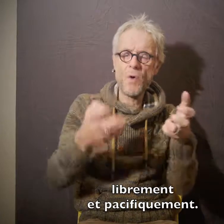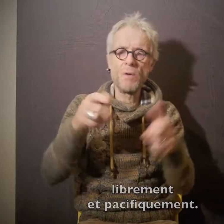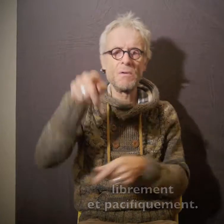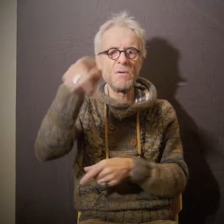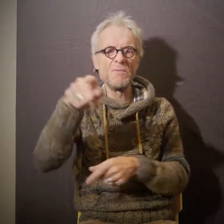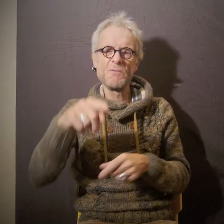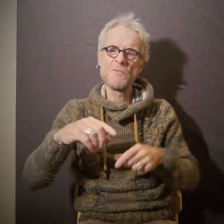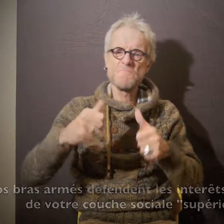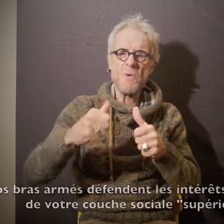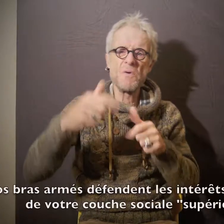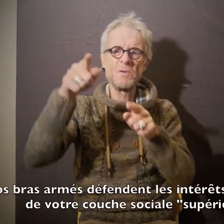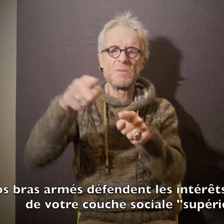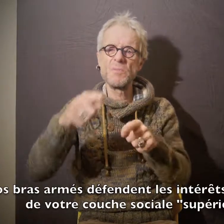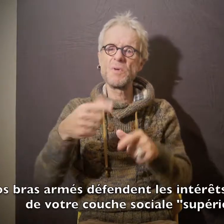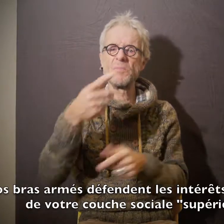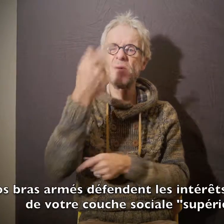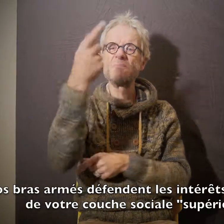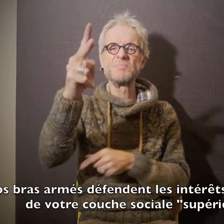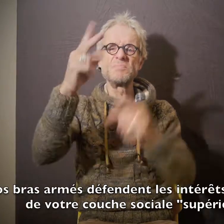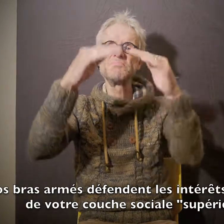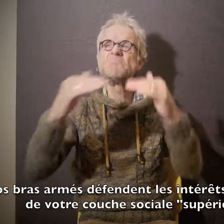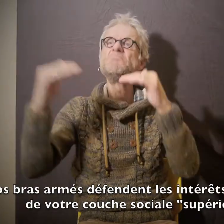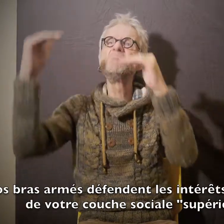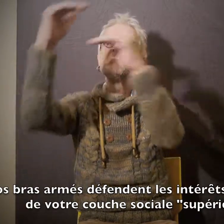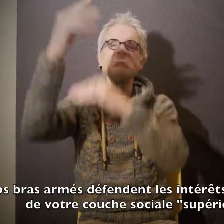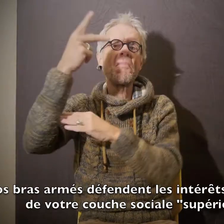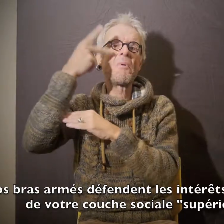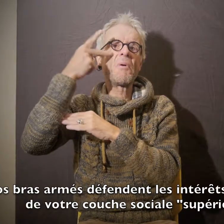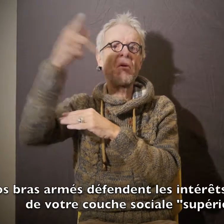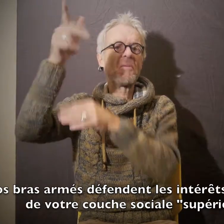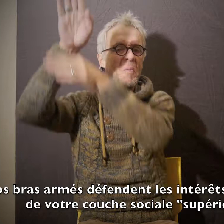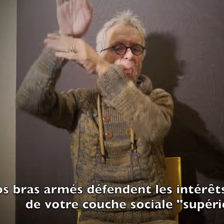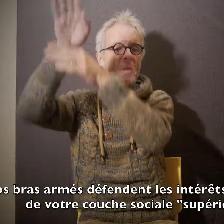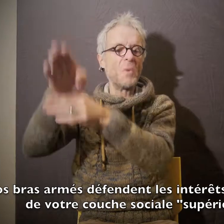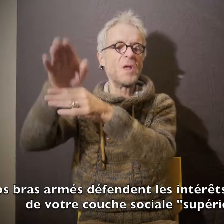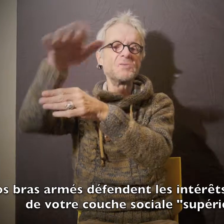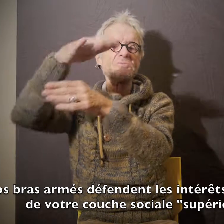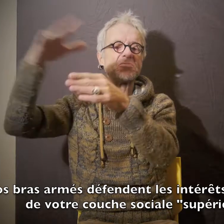Vos bras armés défendent les intérêts personnels de votre couche sociale supérieure.